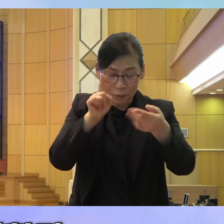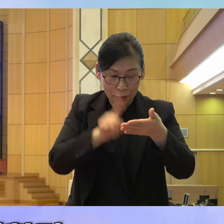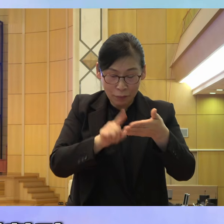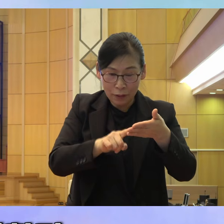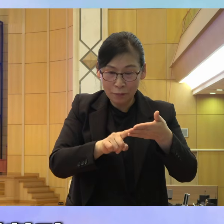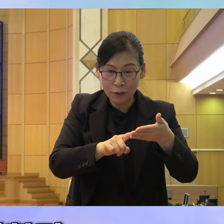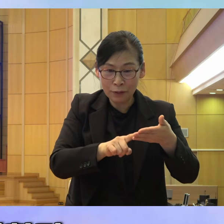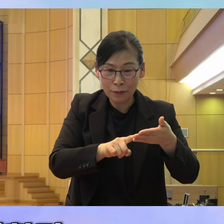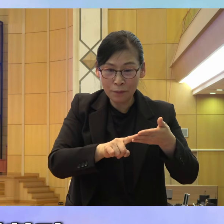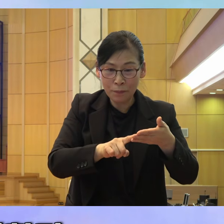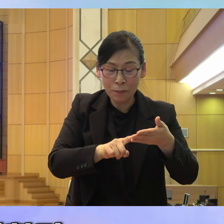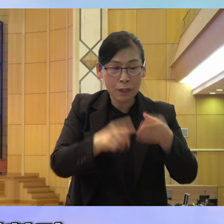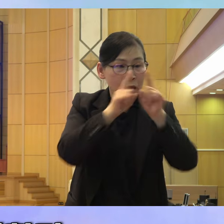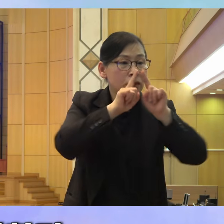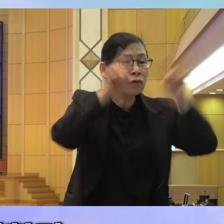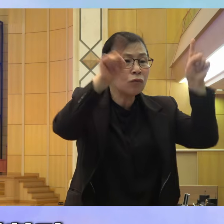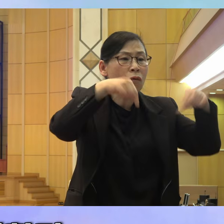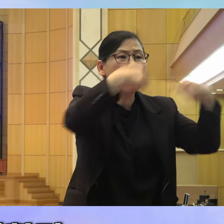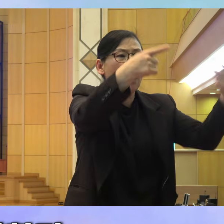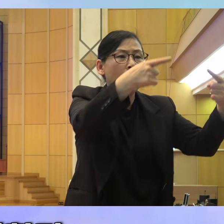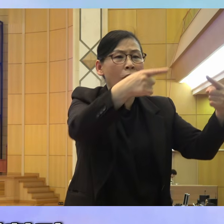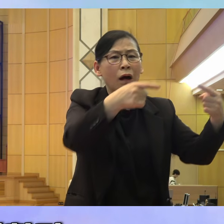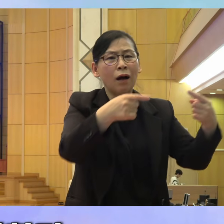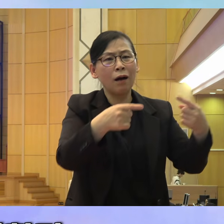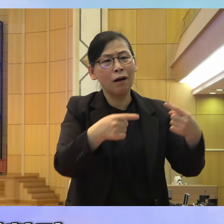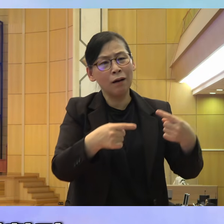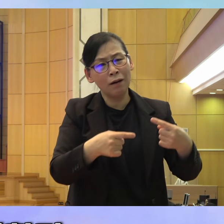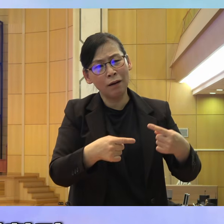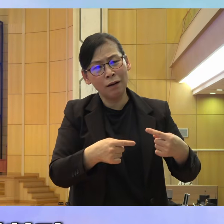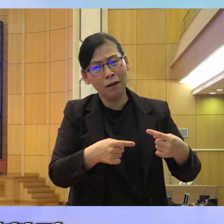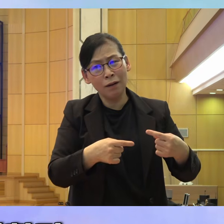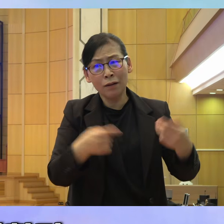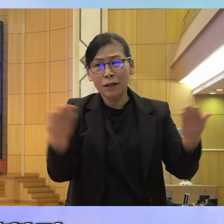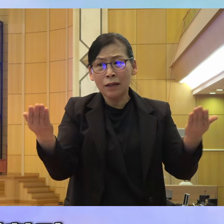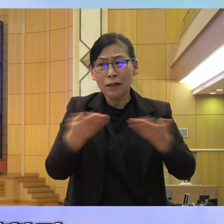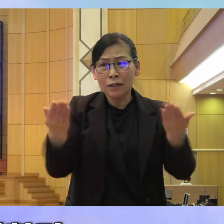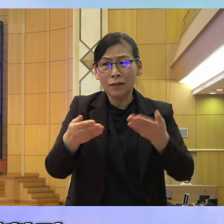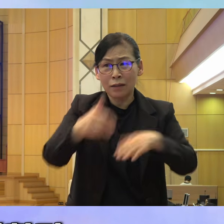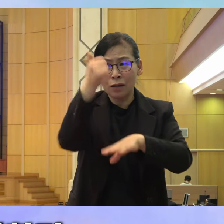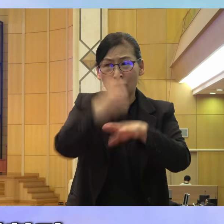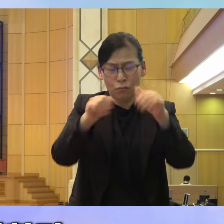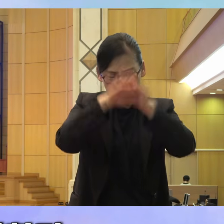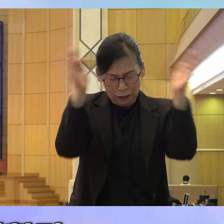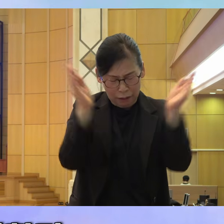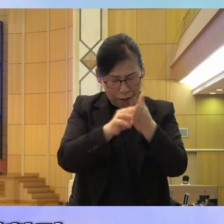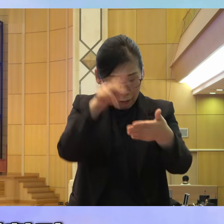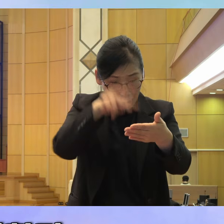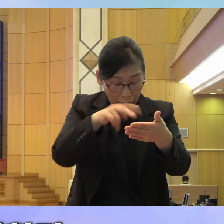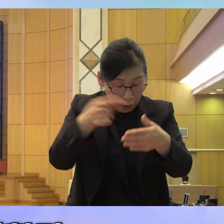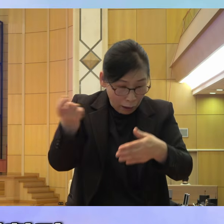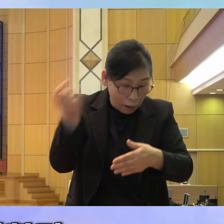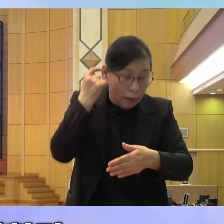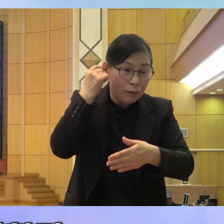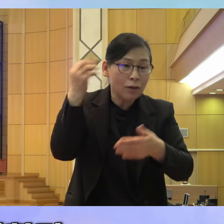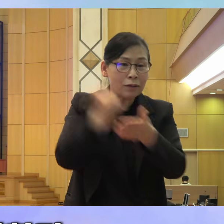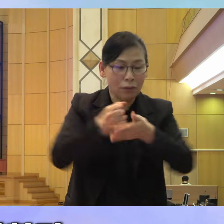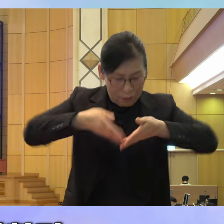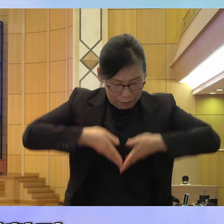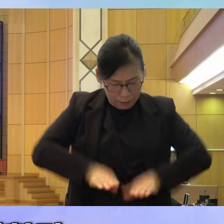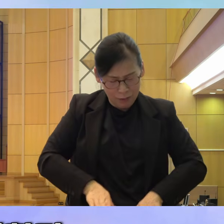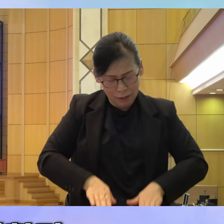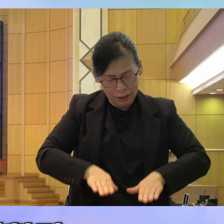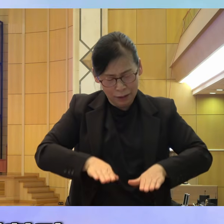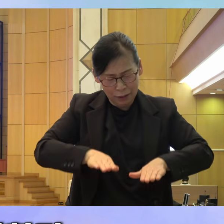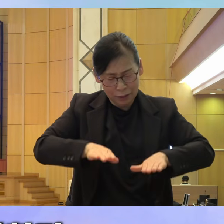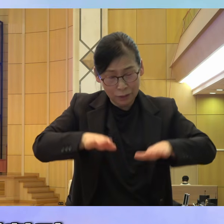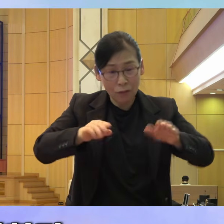말하면 지옥 가니까 문제죠. 일의 결국을 다 들었으니 태어나서